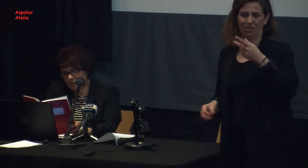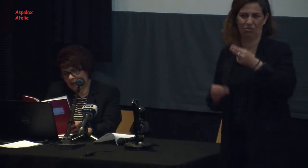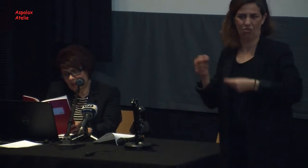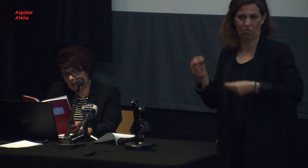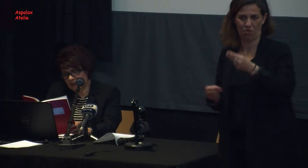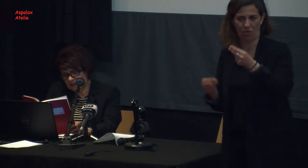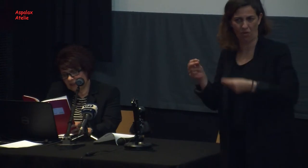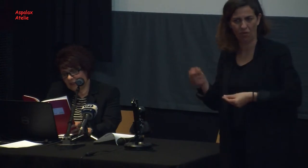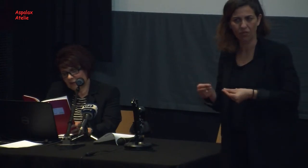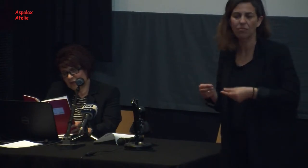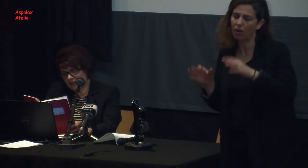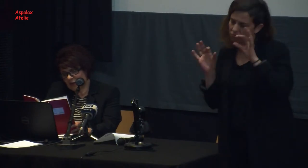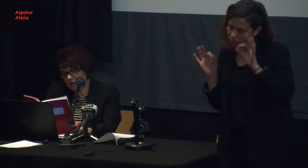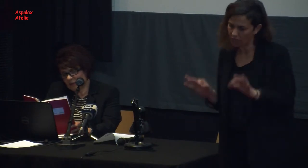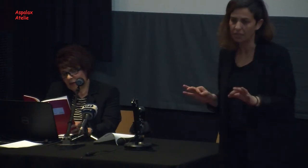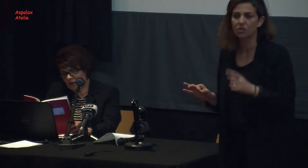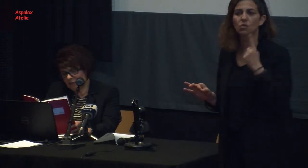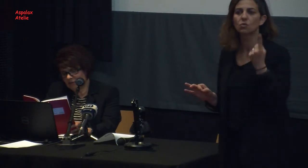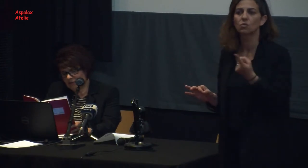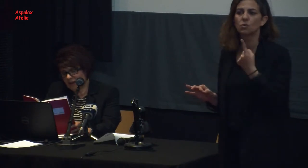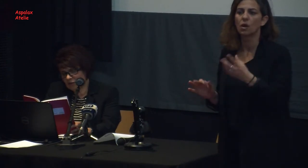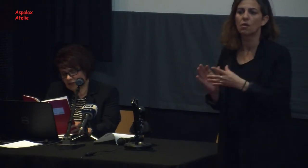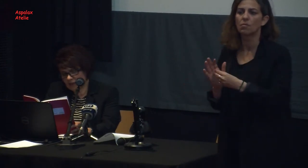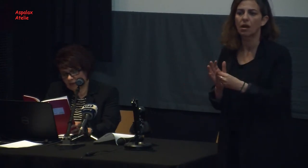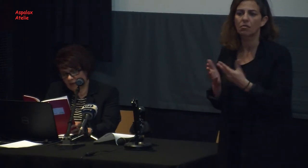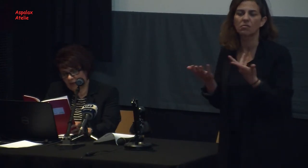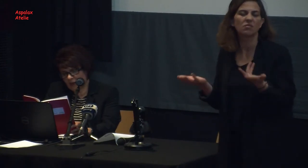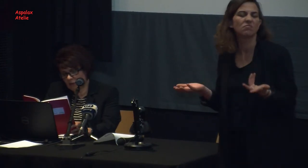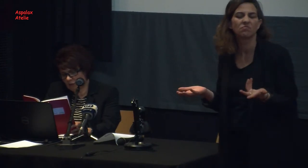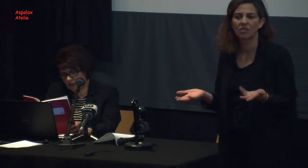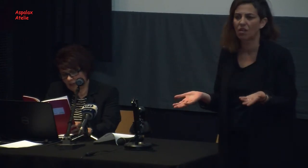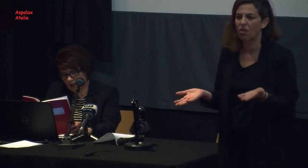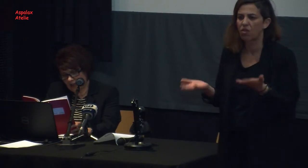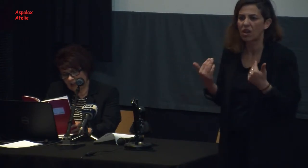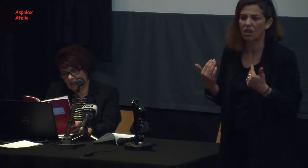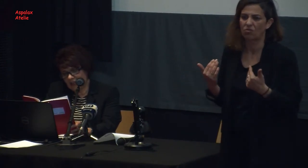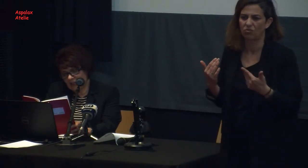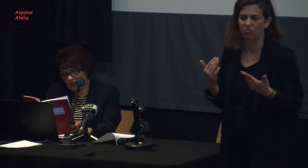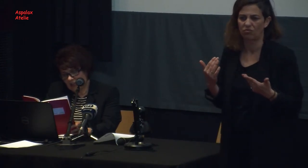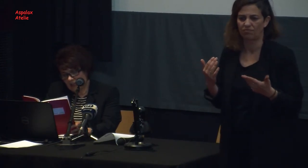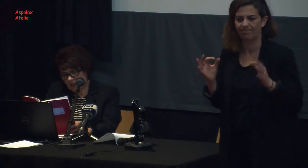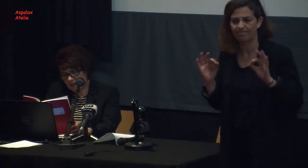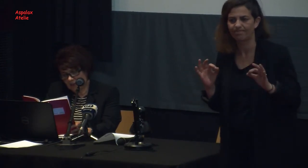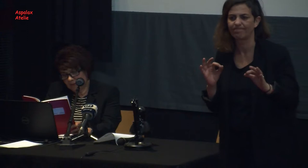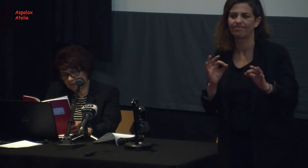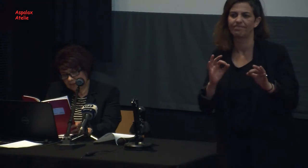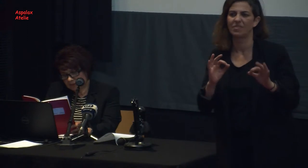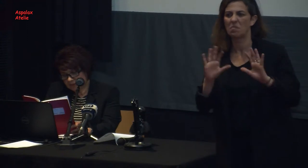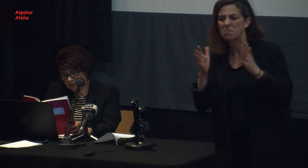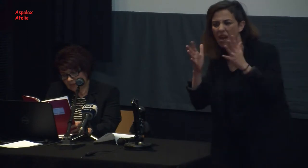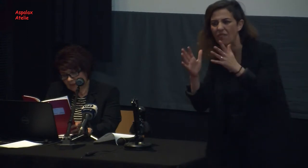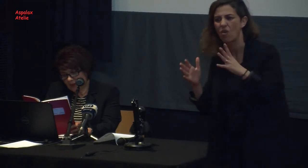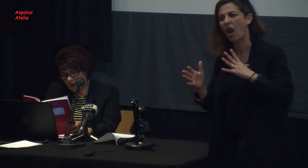Δεν έχουν καμιά, συνήθως δεν παίρνουν επιβεβαίωση από πουθενά.